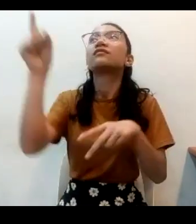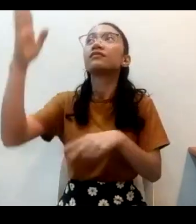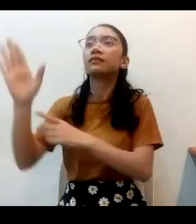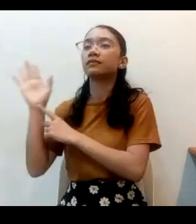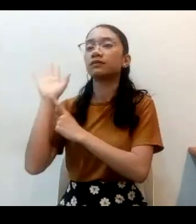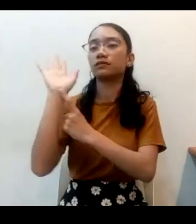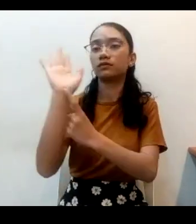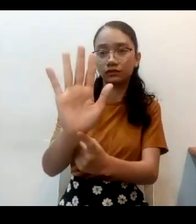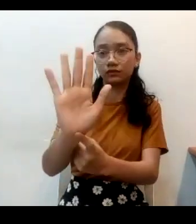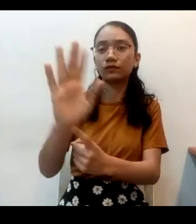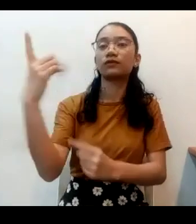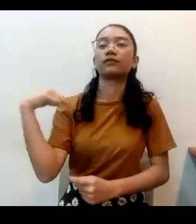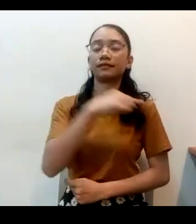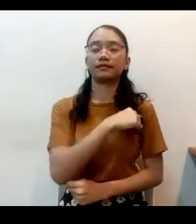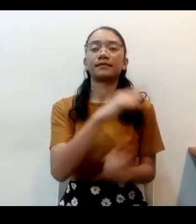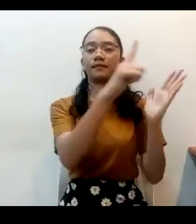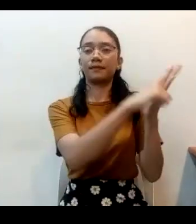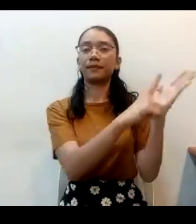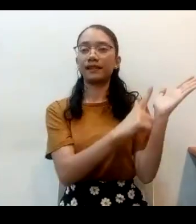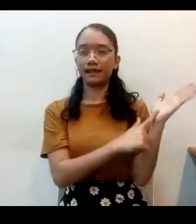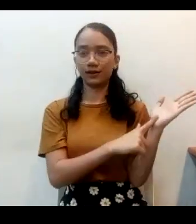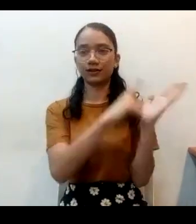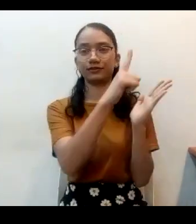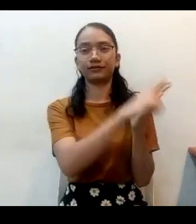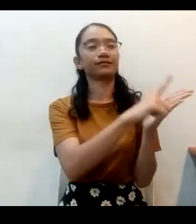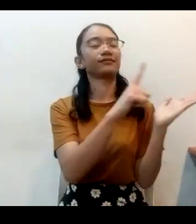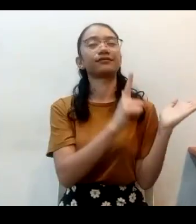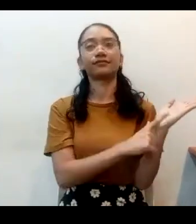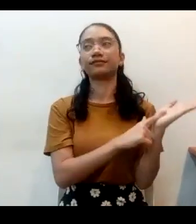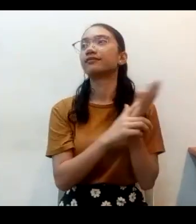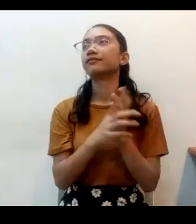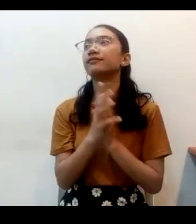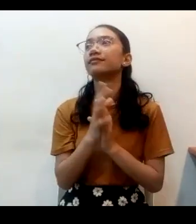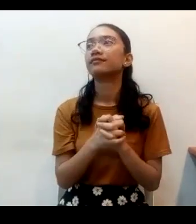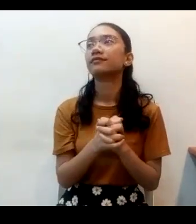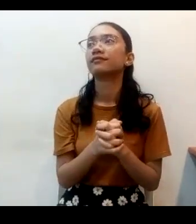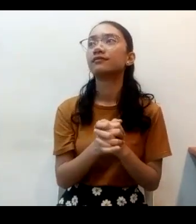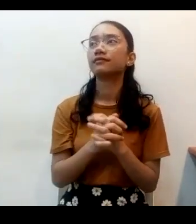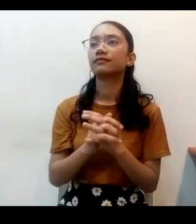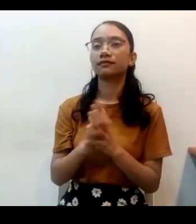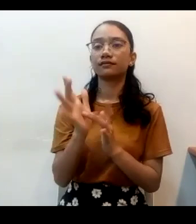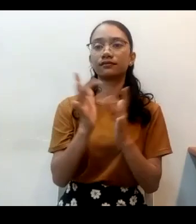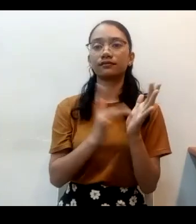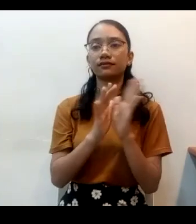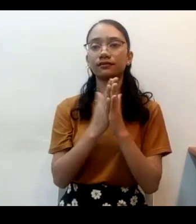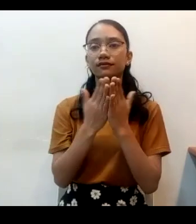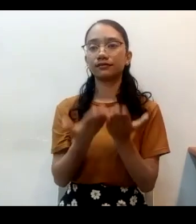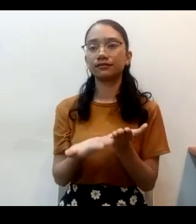sa pamamagitan ng lahat ng mga bagay na ito, ipinakita po ng Diyos sa atin yung mga aral na yun. And in Job chapter 39, there is